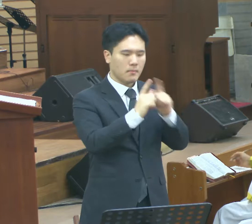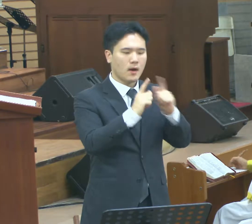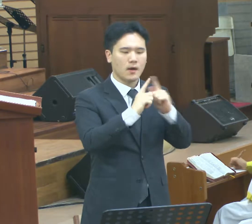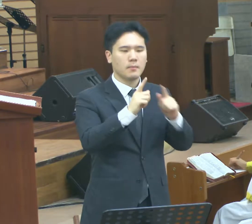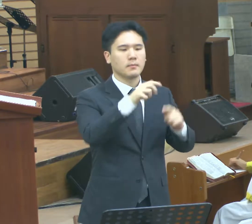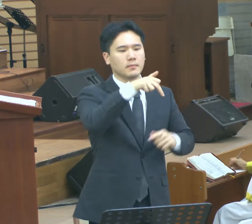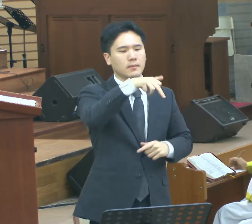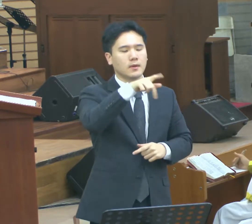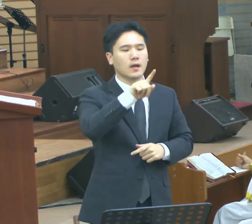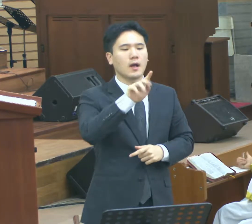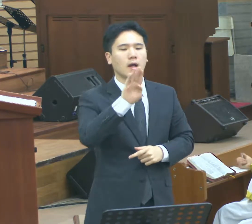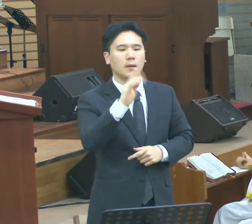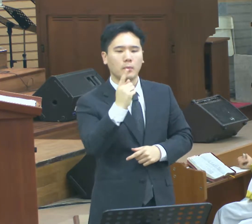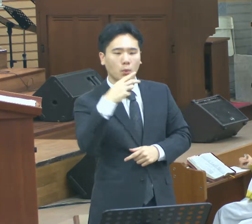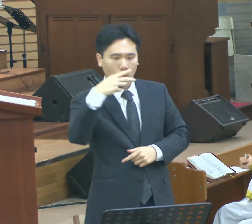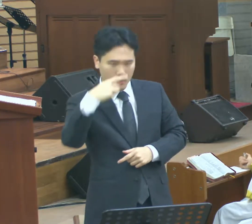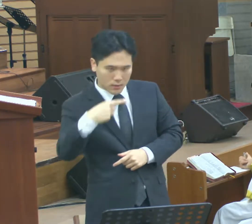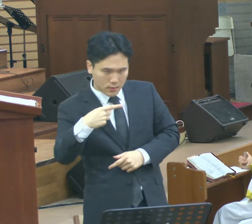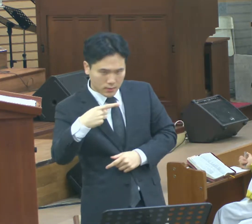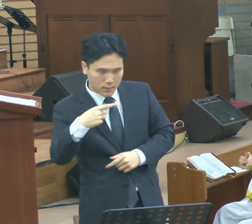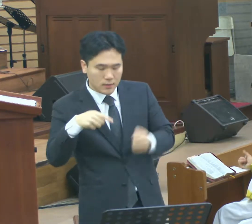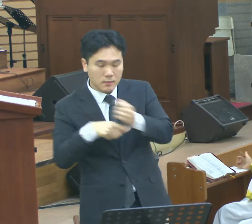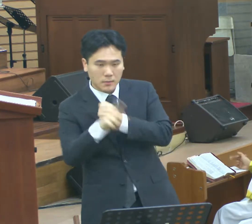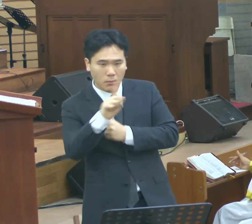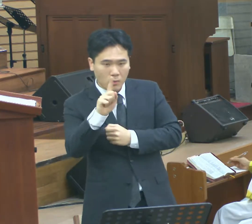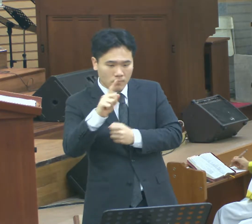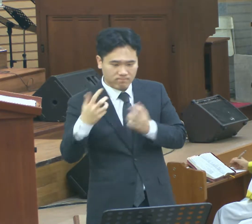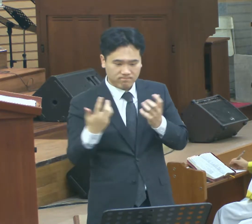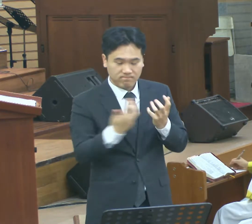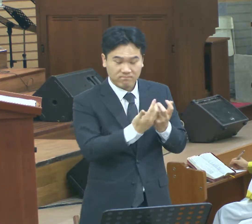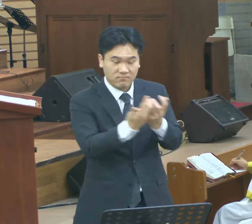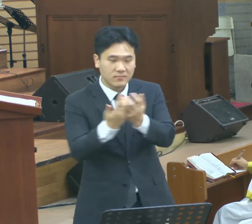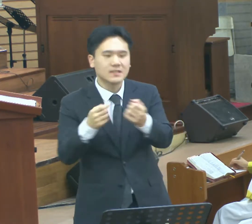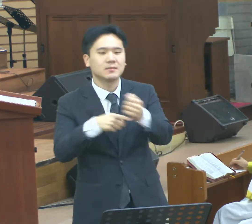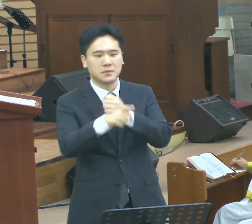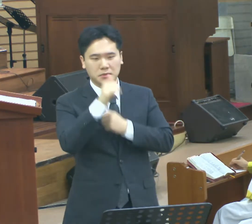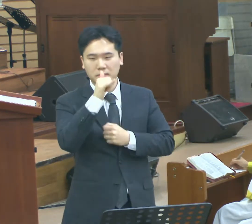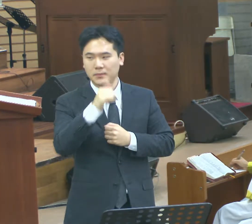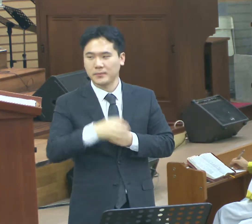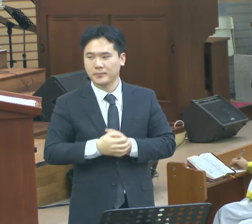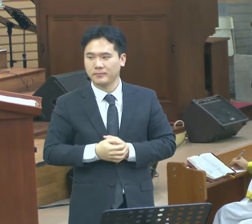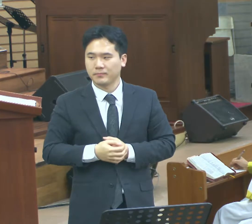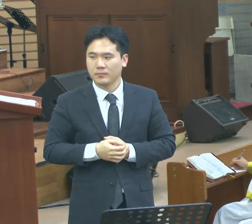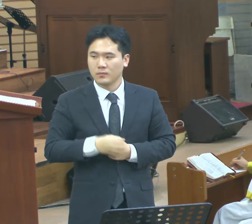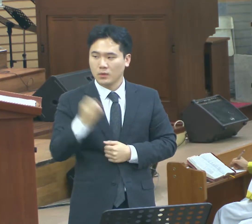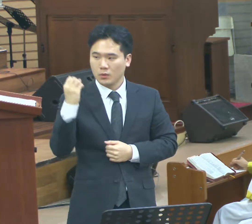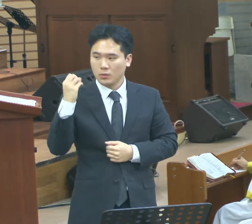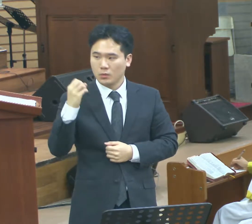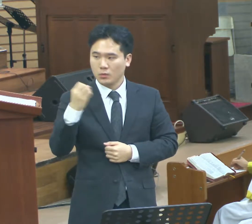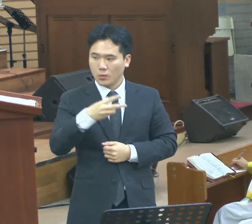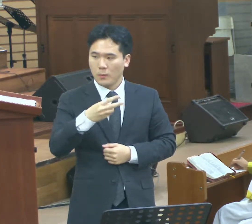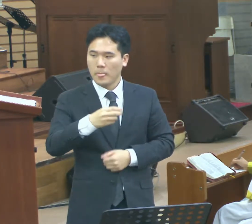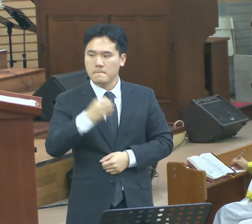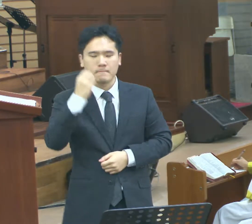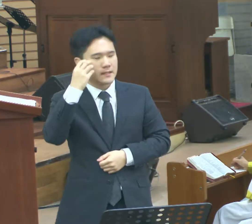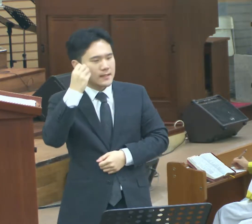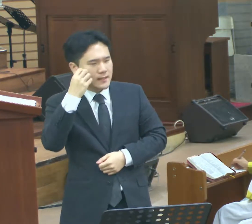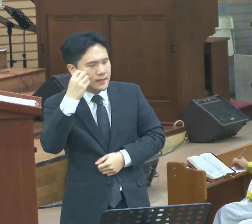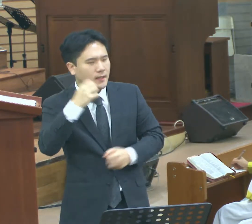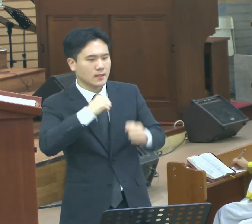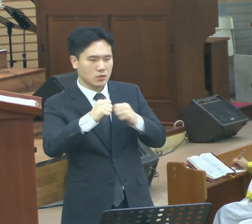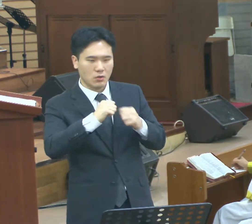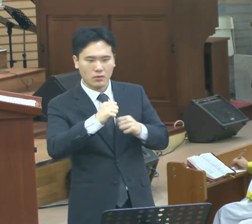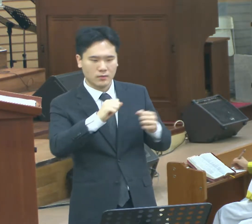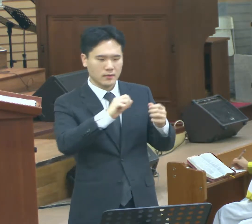풍부하다는 뜻이 있어요. 예, 여러 가지 뜻 가운데 그 다음에 기이한 행적은 히브리 단어 한 단어야, 팔라라는